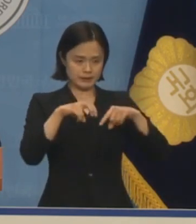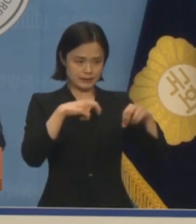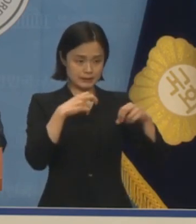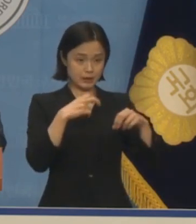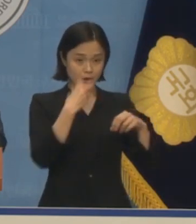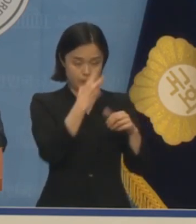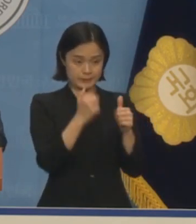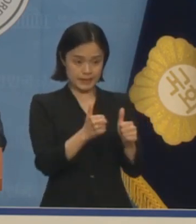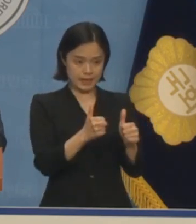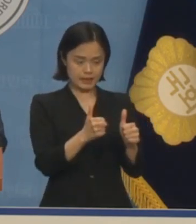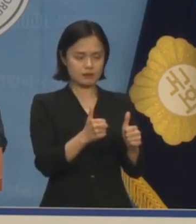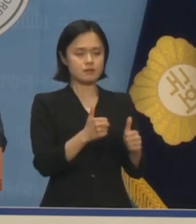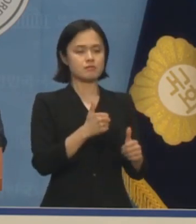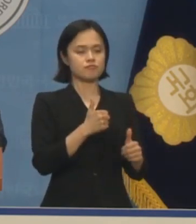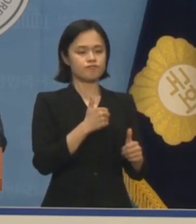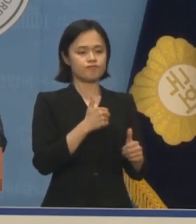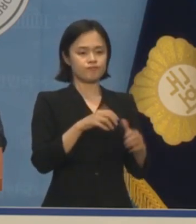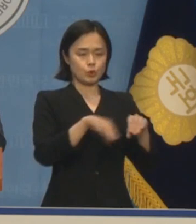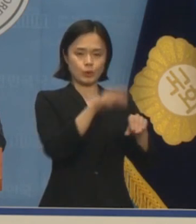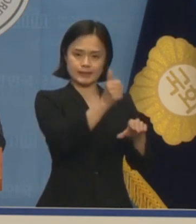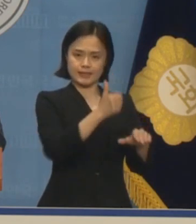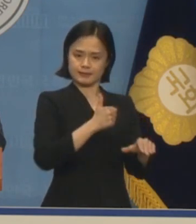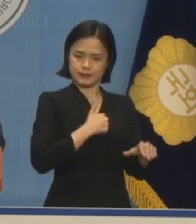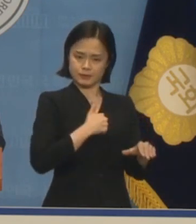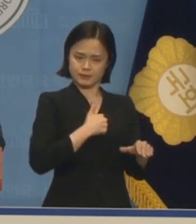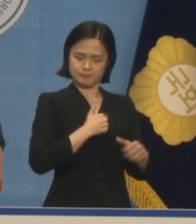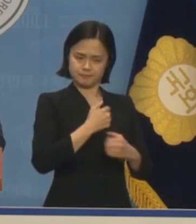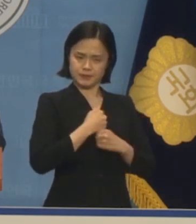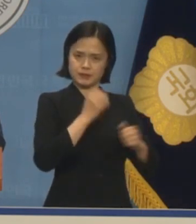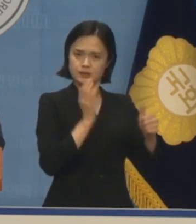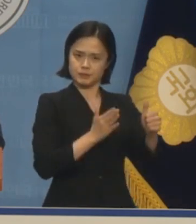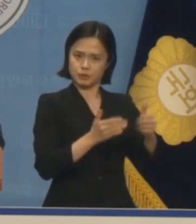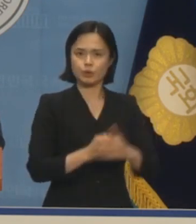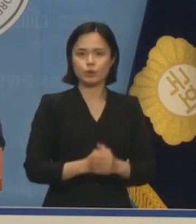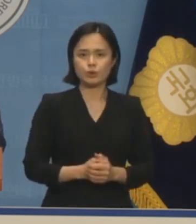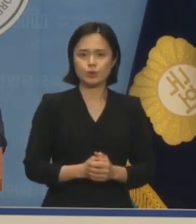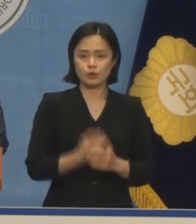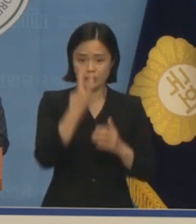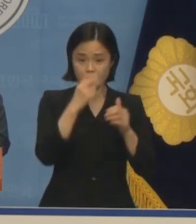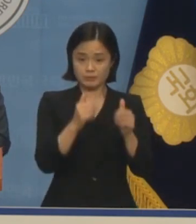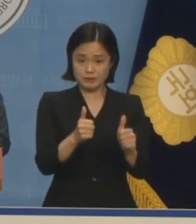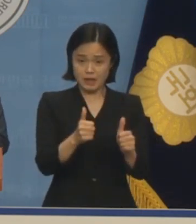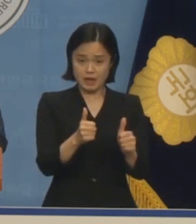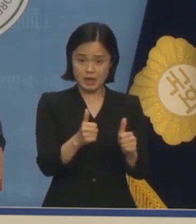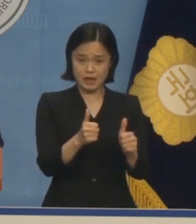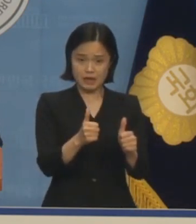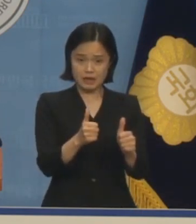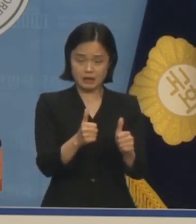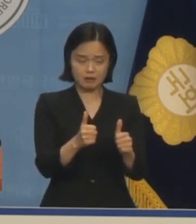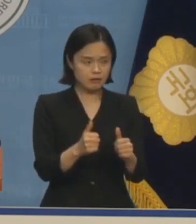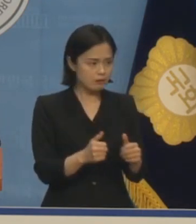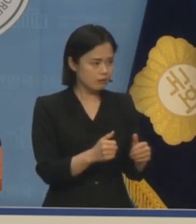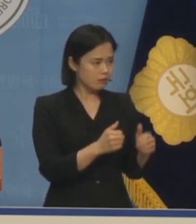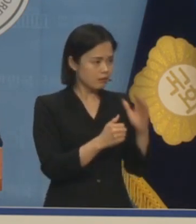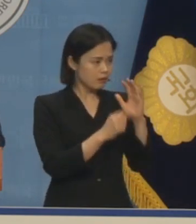좋겠습니다. 검찰이 단 한 차례도 단 한 번도 소환하지 못하는 김건희 여사를